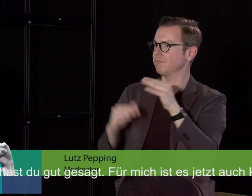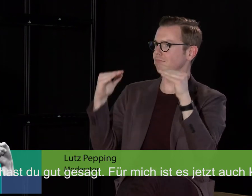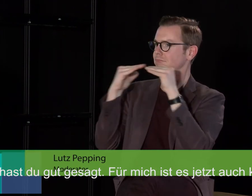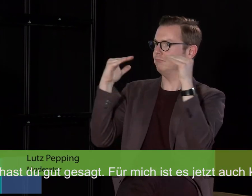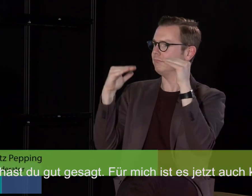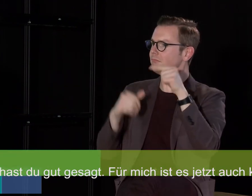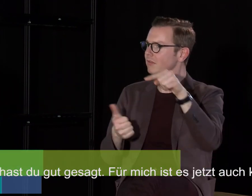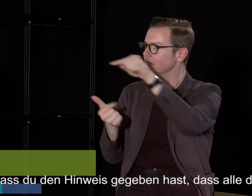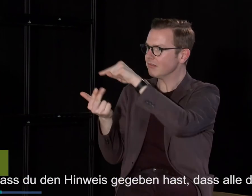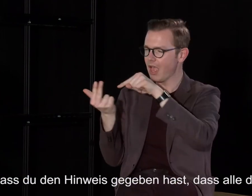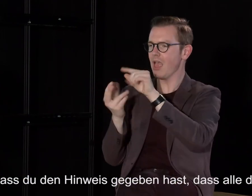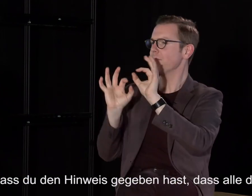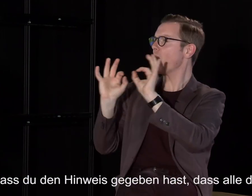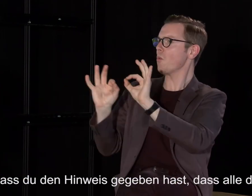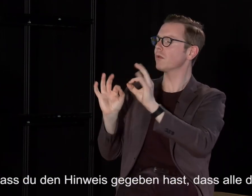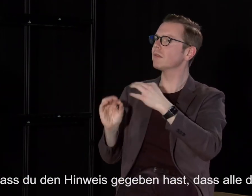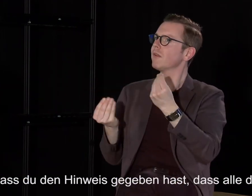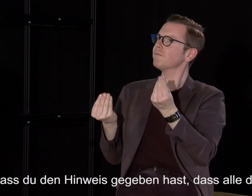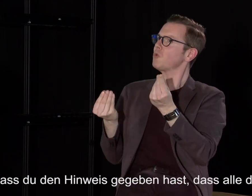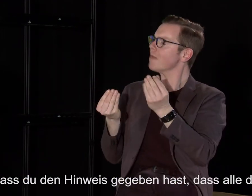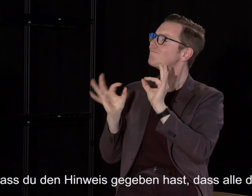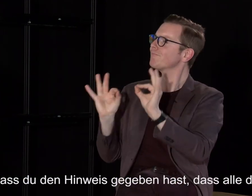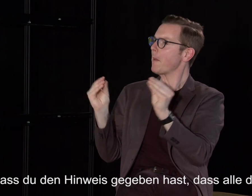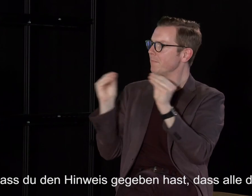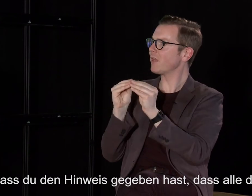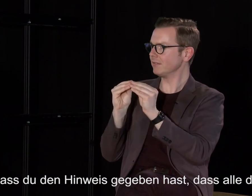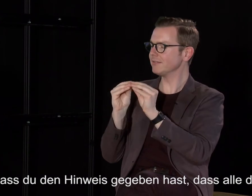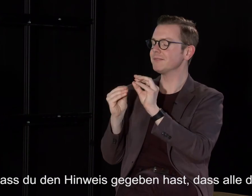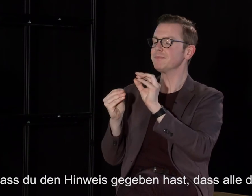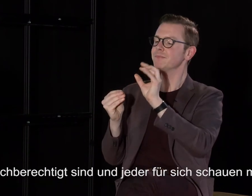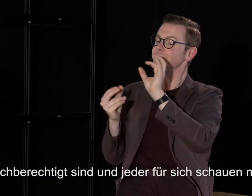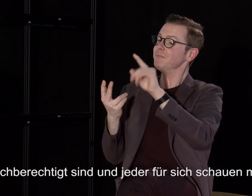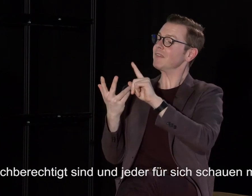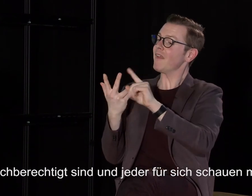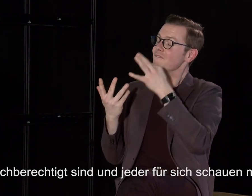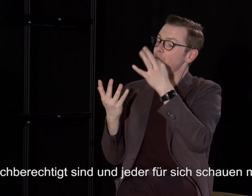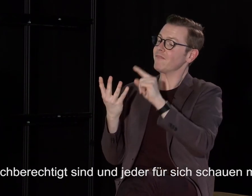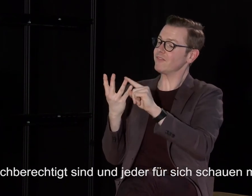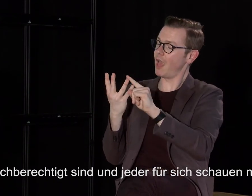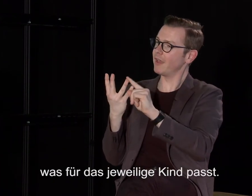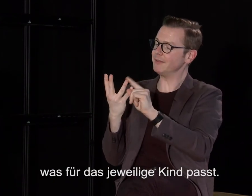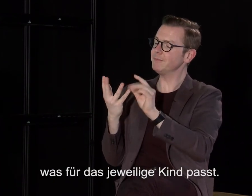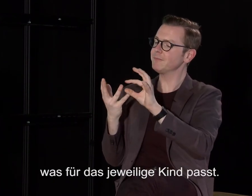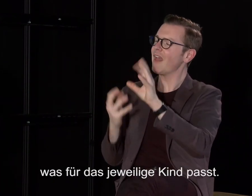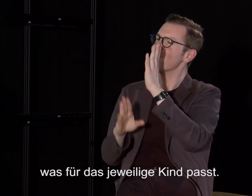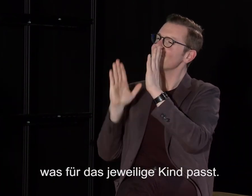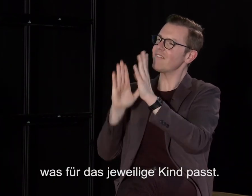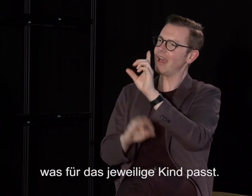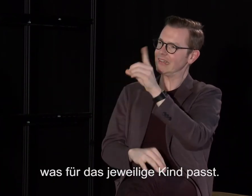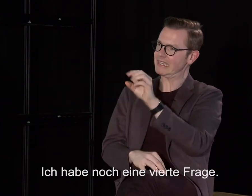jetzt auch klar und auch nochmal den Hinweis zu geben, dass alle drei Wege gleichberechtigt sind und dass man halt schauen muss, was für einen passt. Ich habe